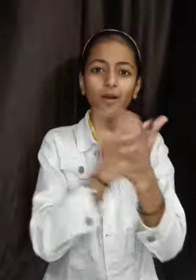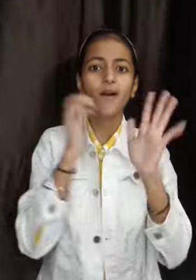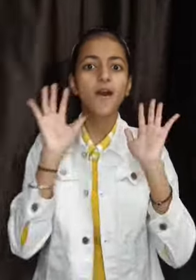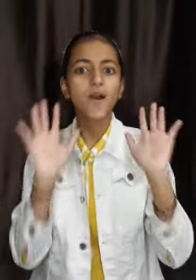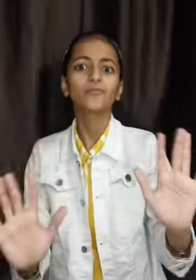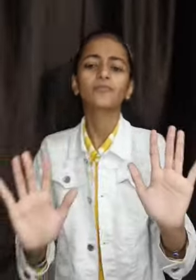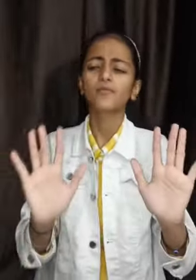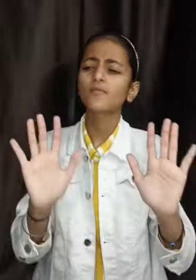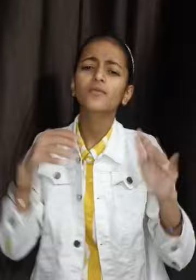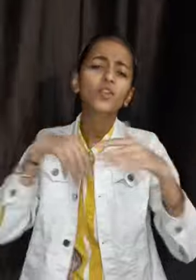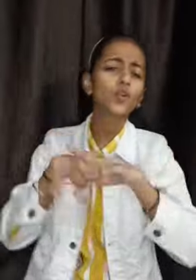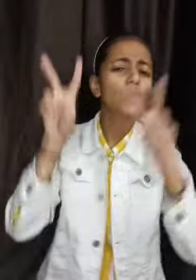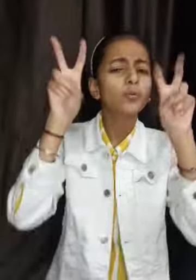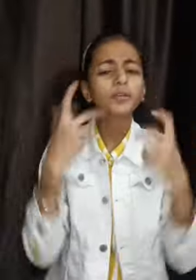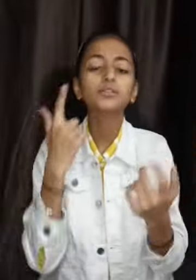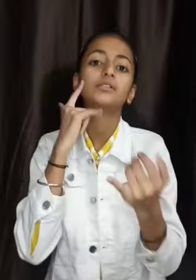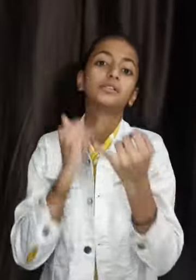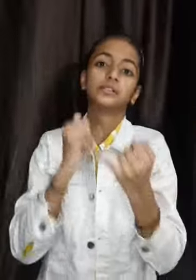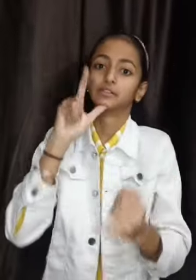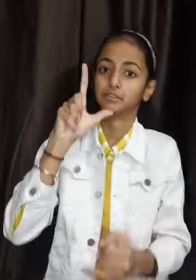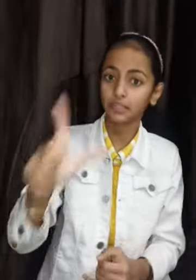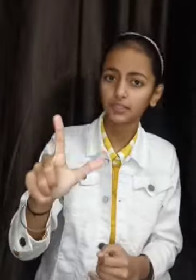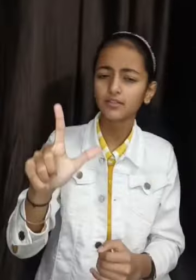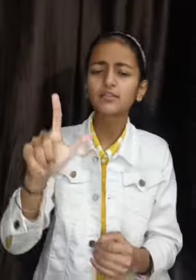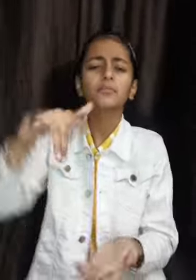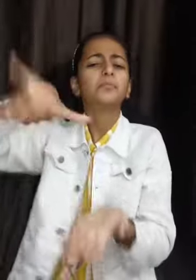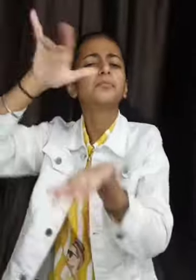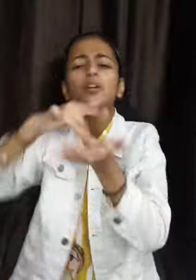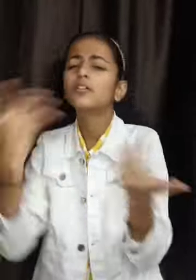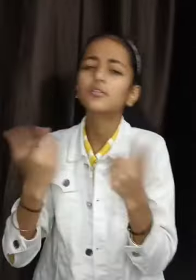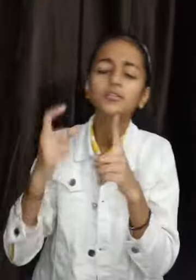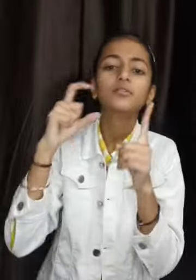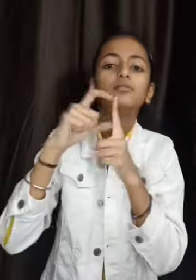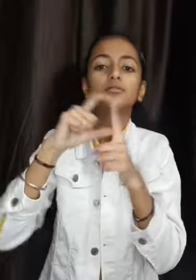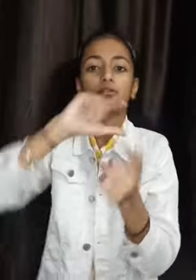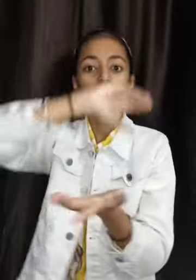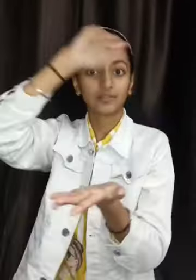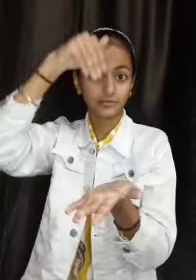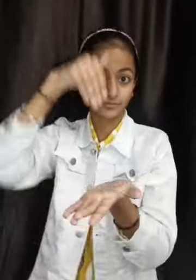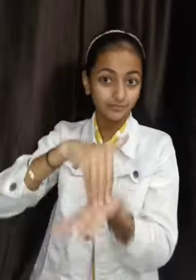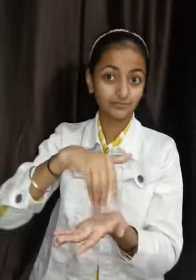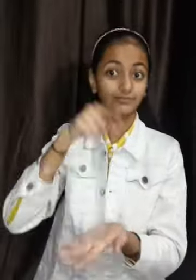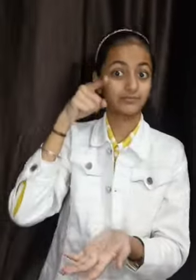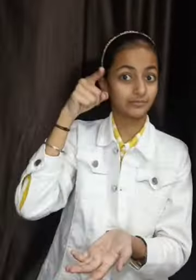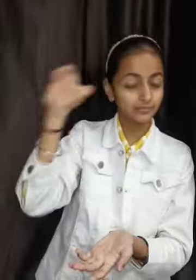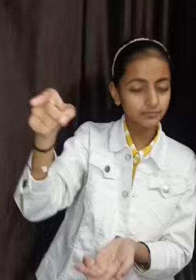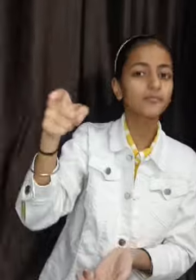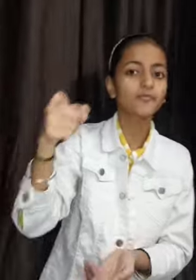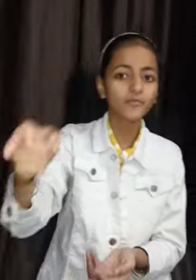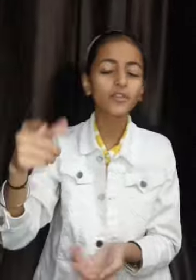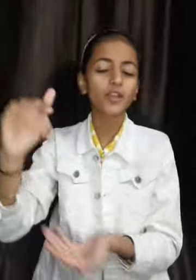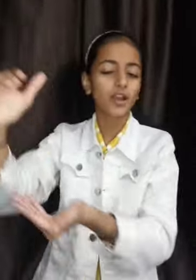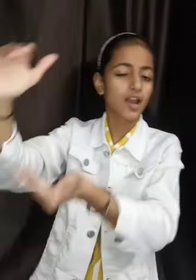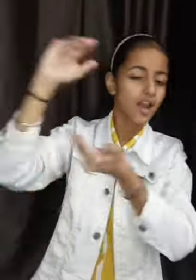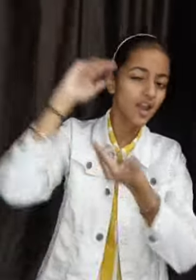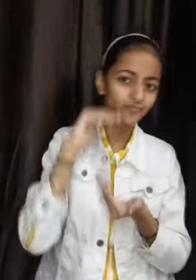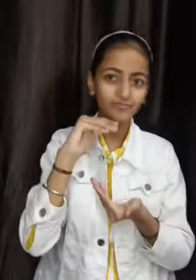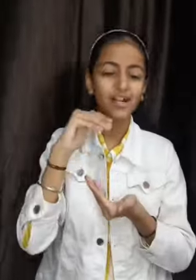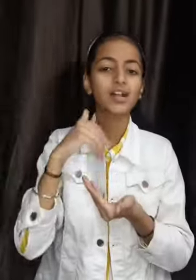पिछले वर्ष मैंने ISLRTC दिल्ली में सांकेतिक भाषा निबंध प्रतियोगिता में द्वितीय